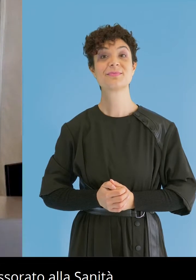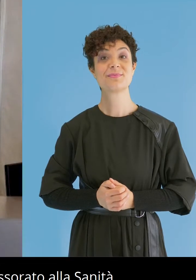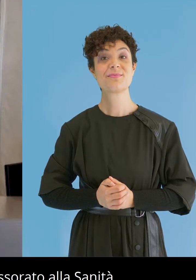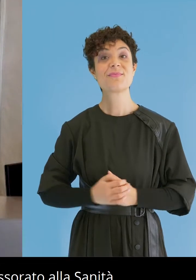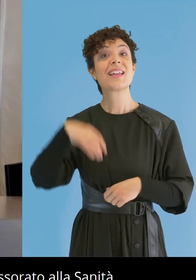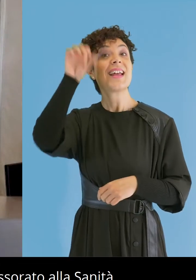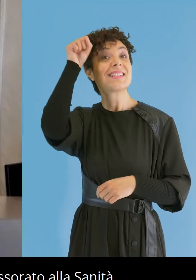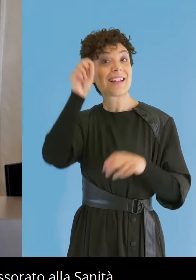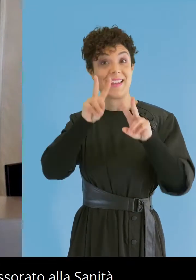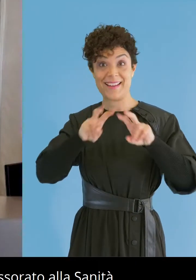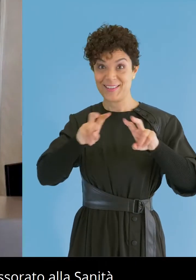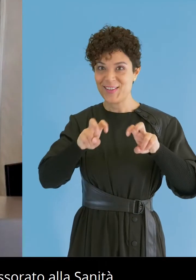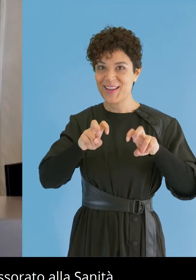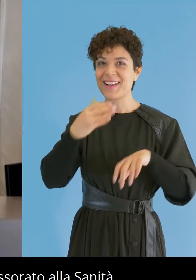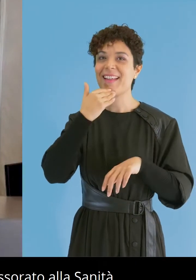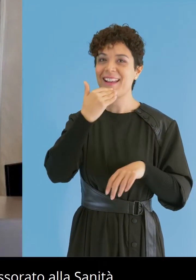Sardegna Ricerca è su invito